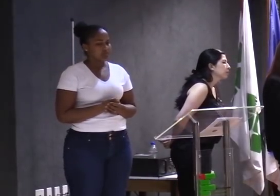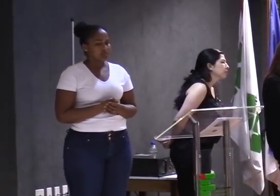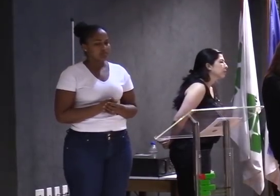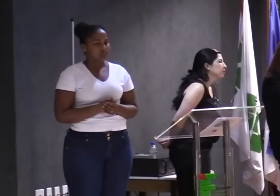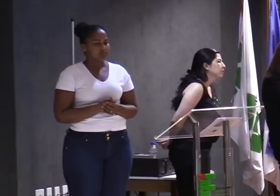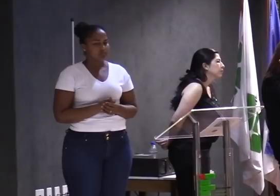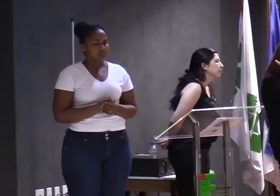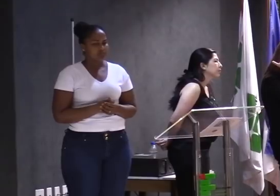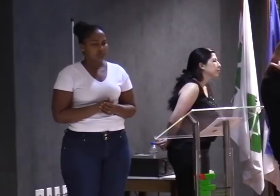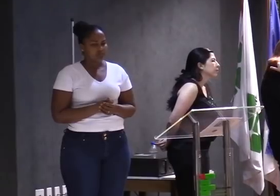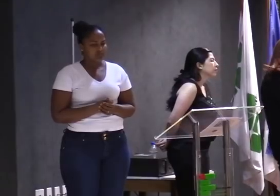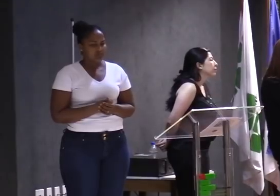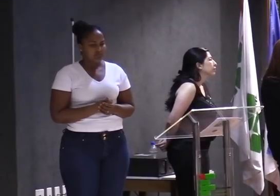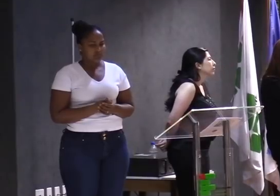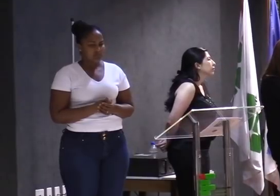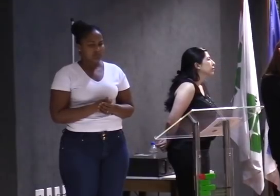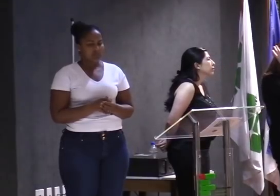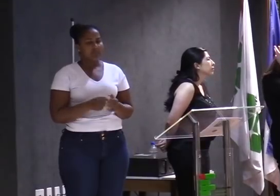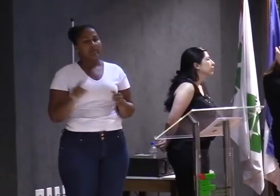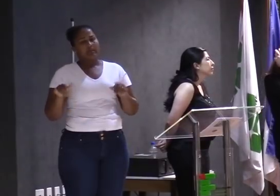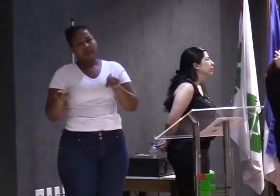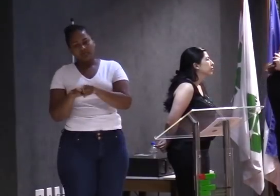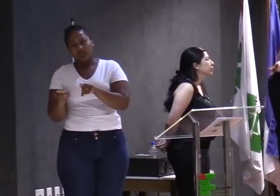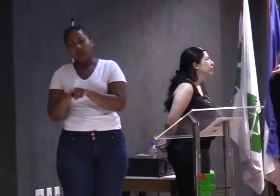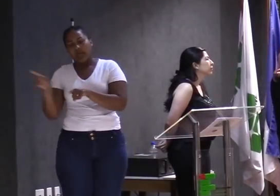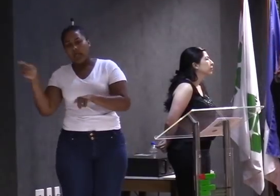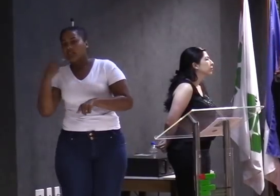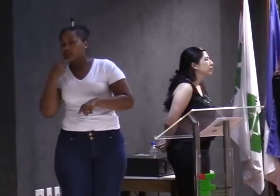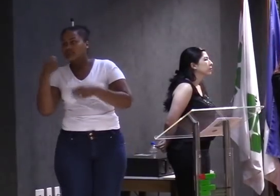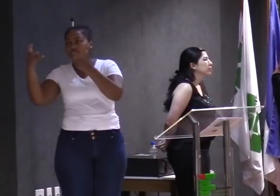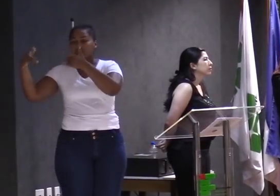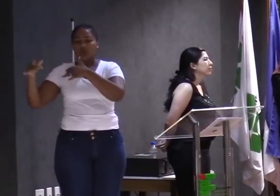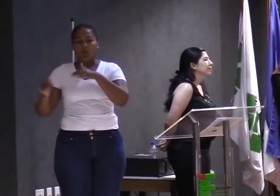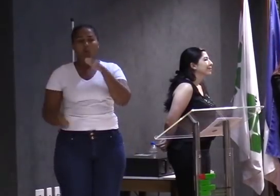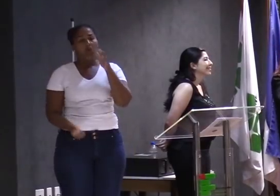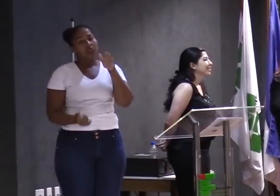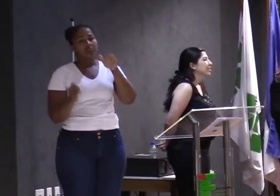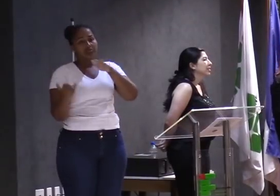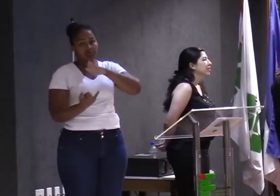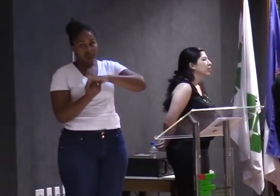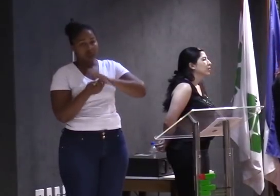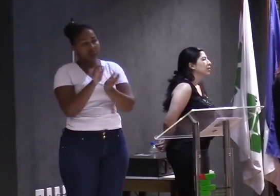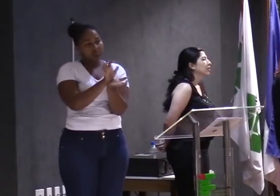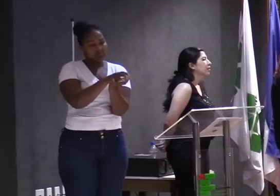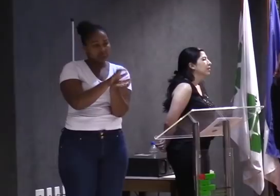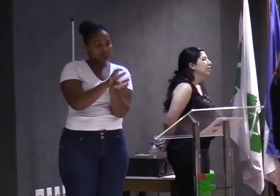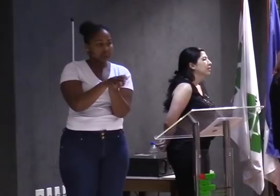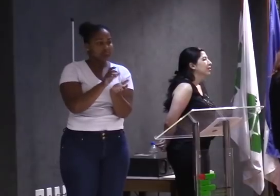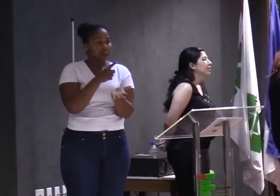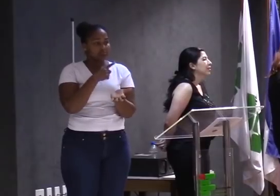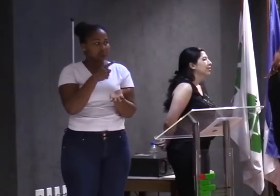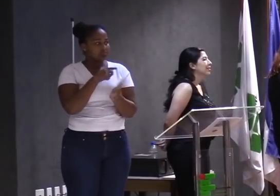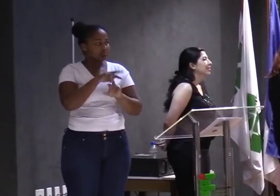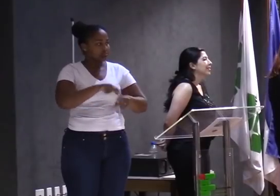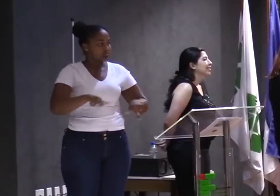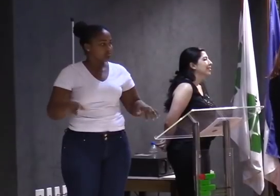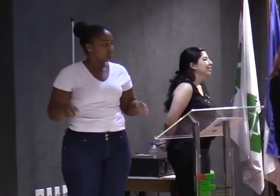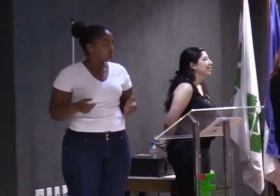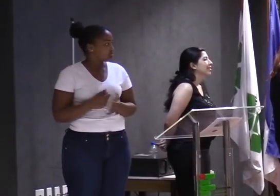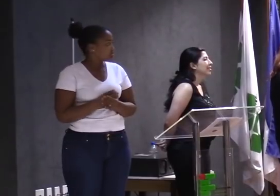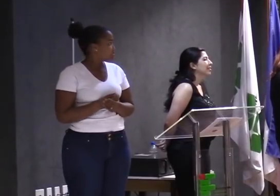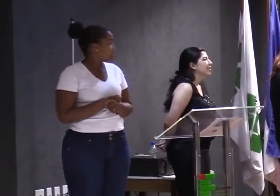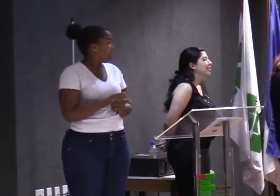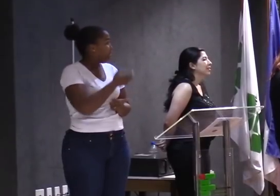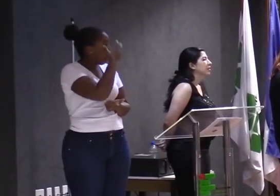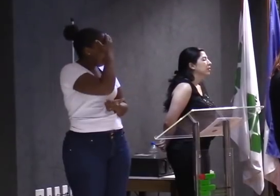IFPE é Belo Jardim, Pernambuco. Mas hoje, esse evento do laboratório... Ah, esqueci. Ah,